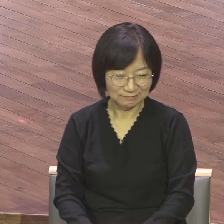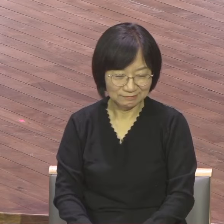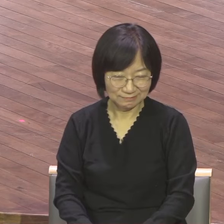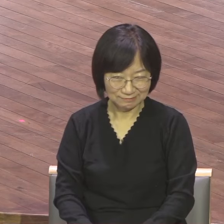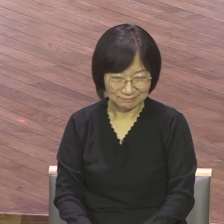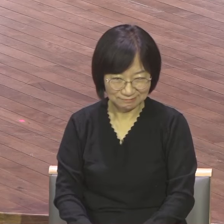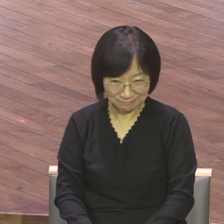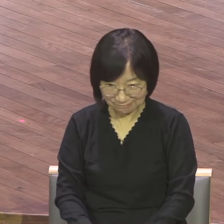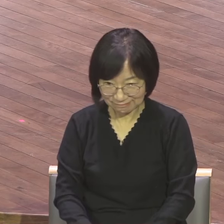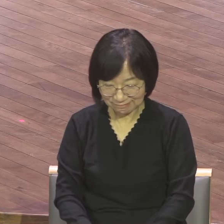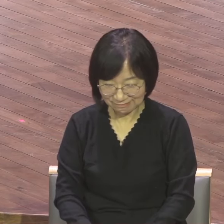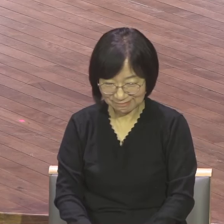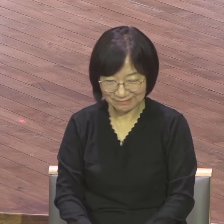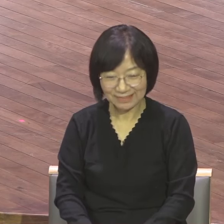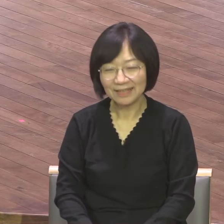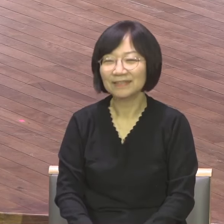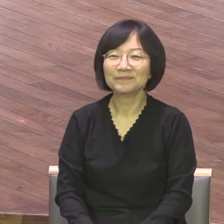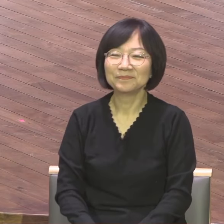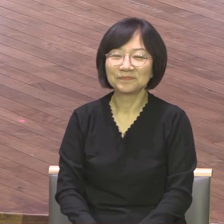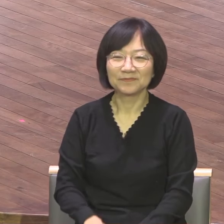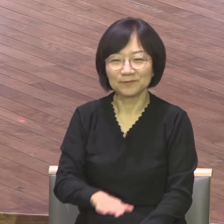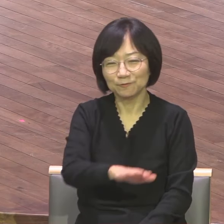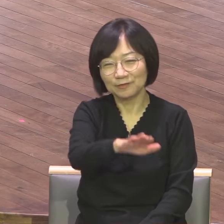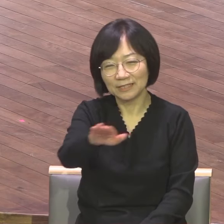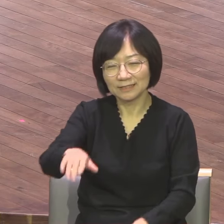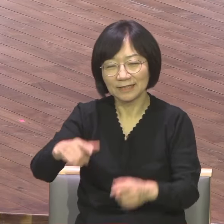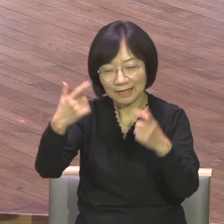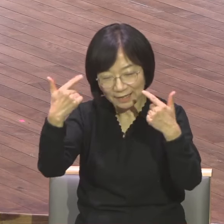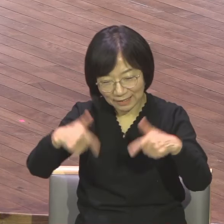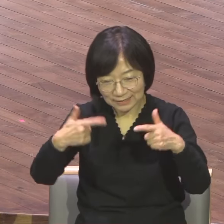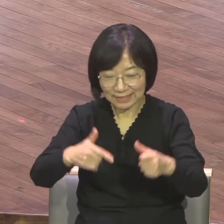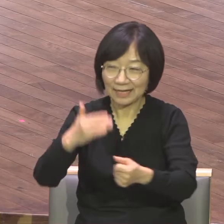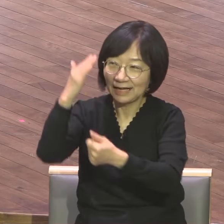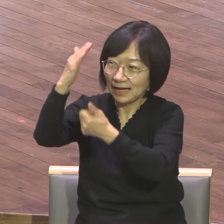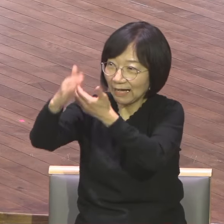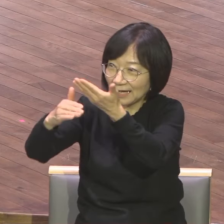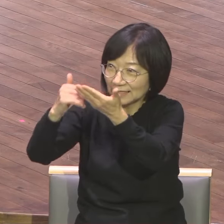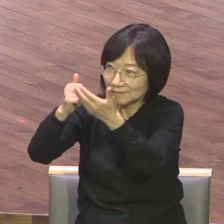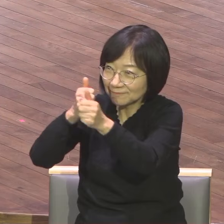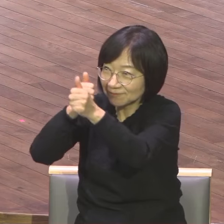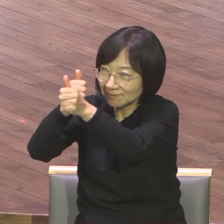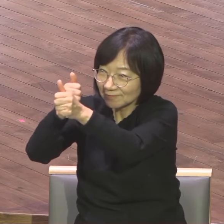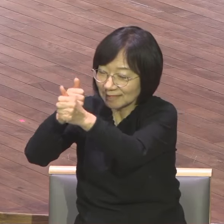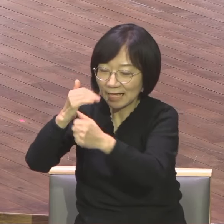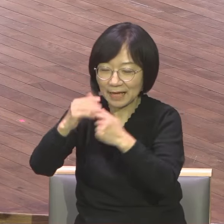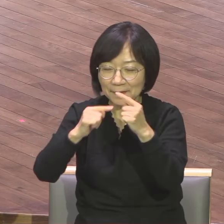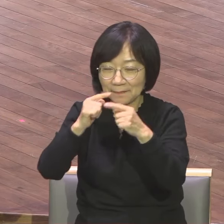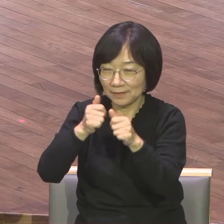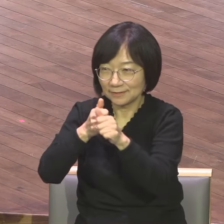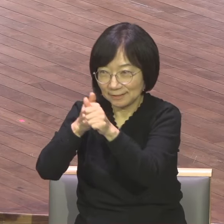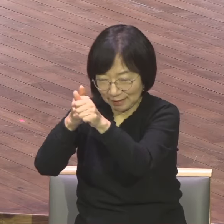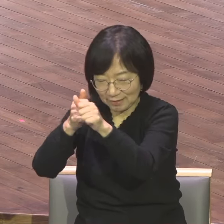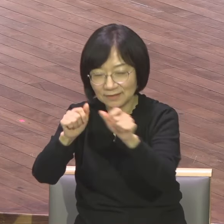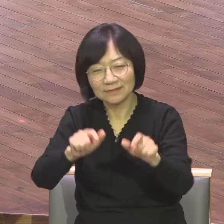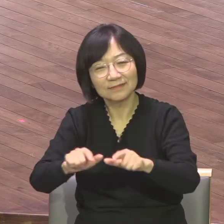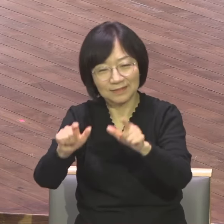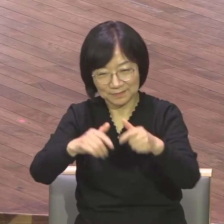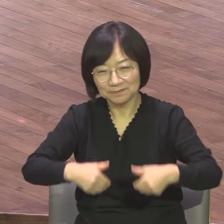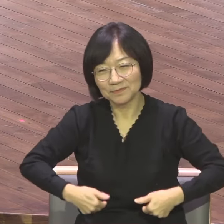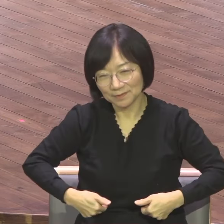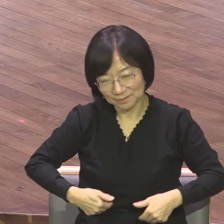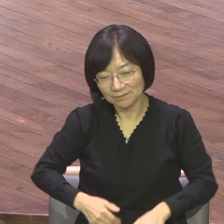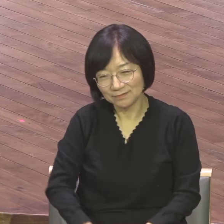아멘. 아멘. 우리는요 하나님 중심, 말씀 중심. 아멘. 요거 딱 살면 돼요.